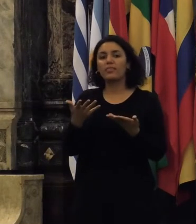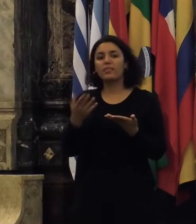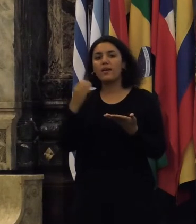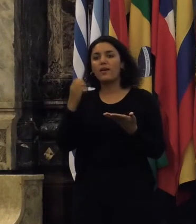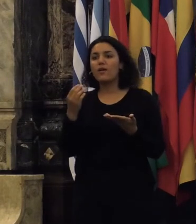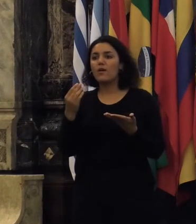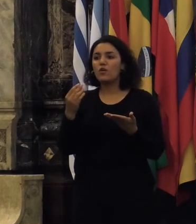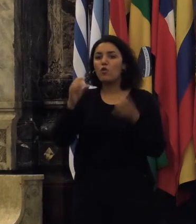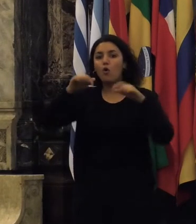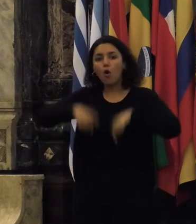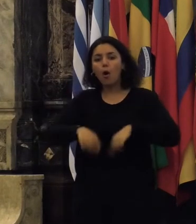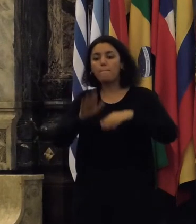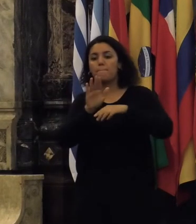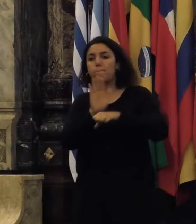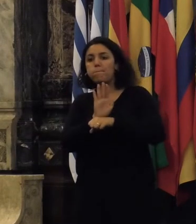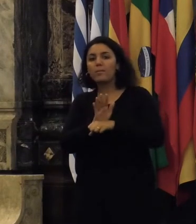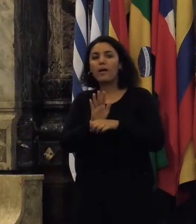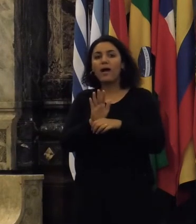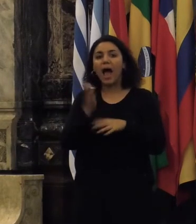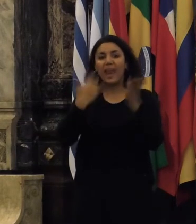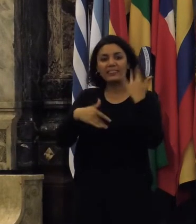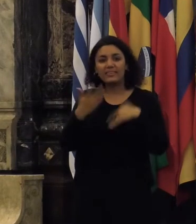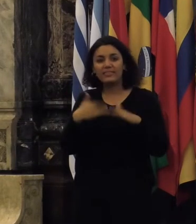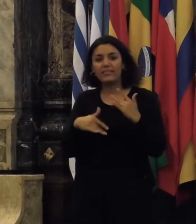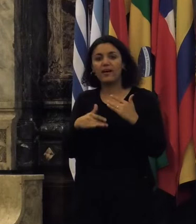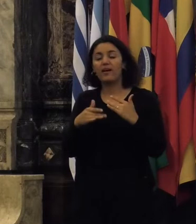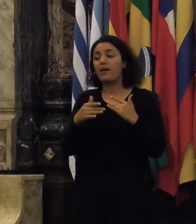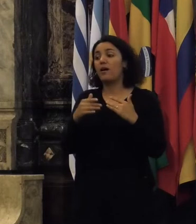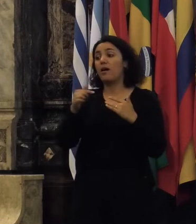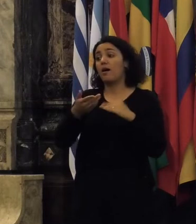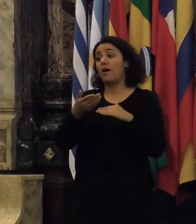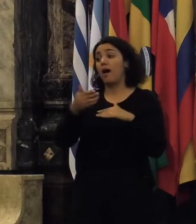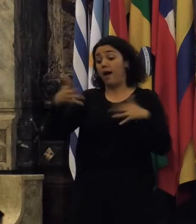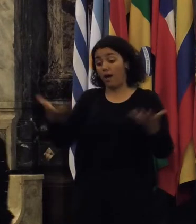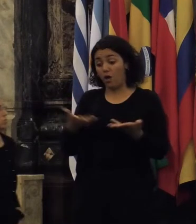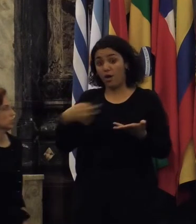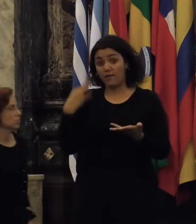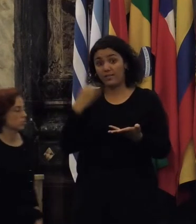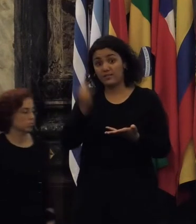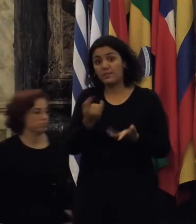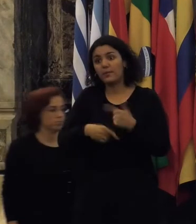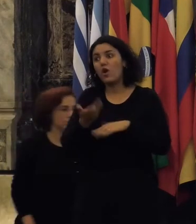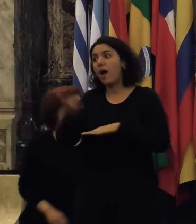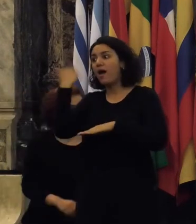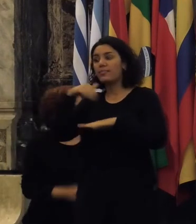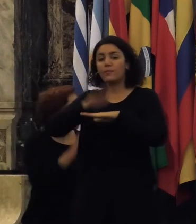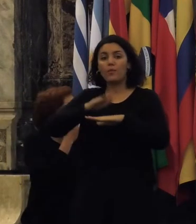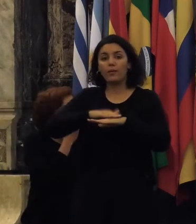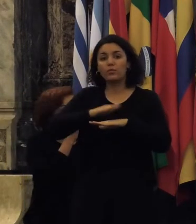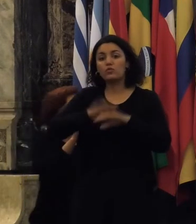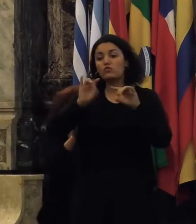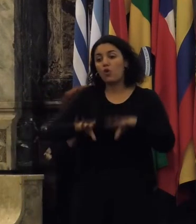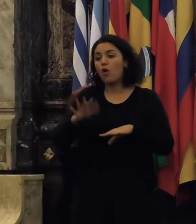viviendo de manera absolutamente plena a eso que en aquel momento parecía anunciarse como un